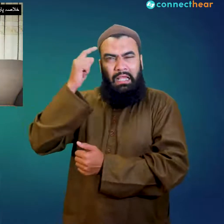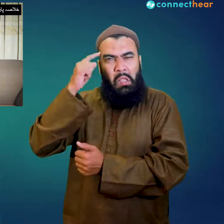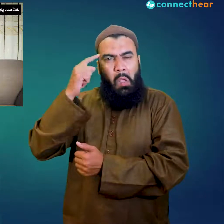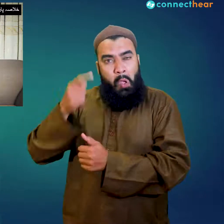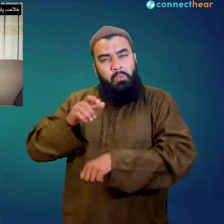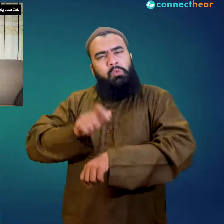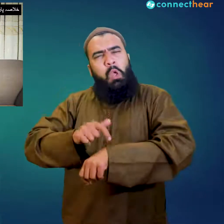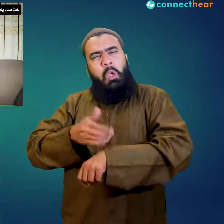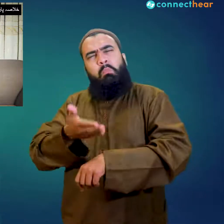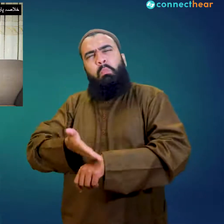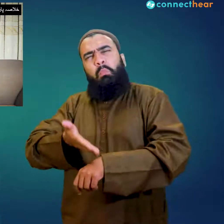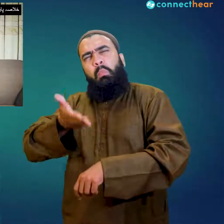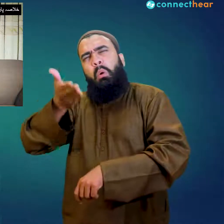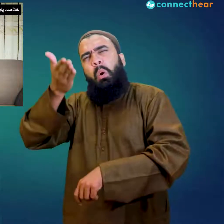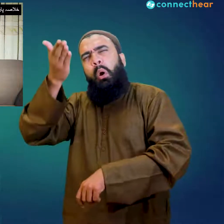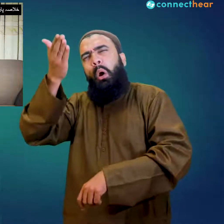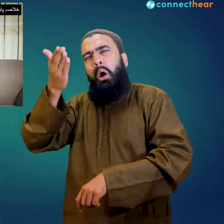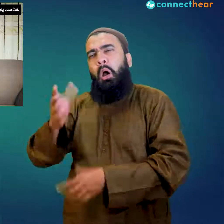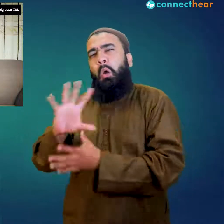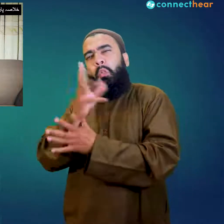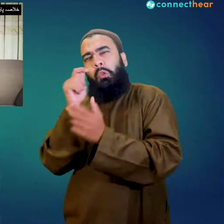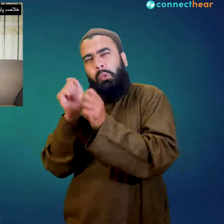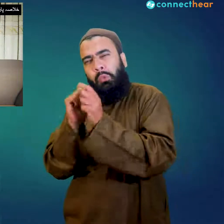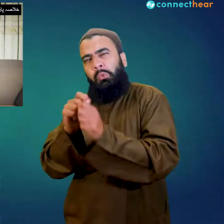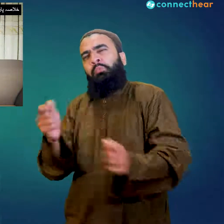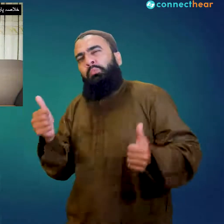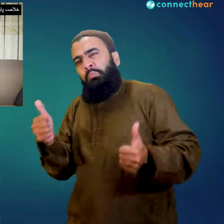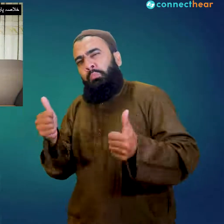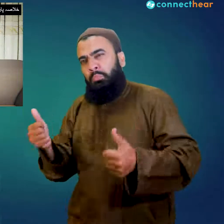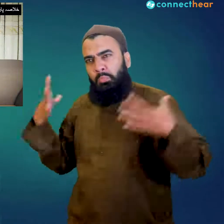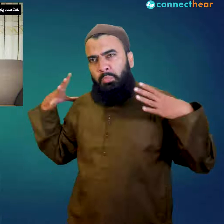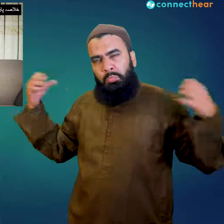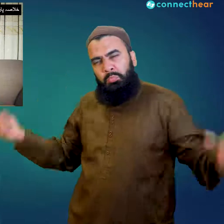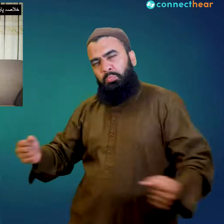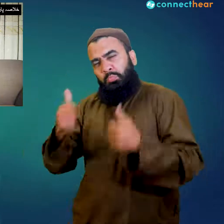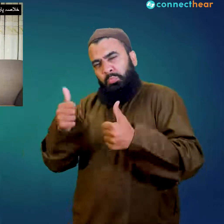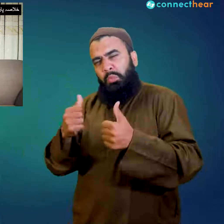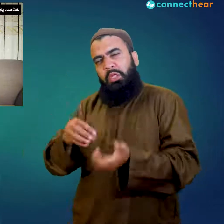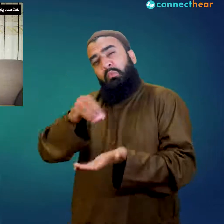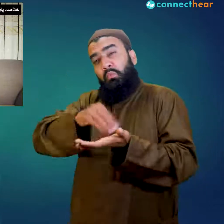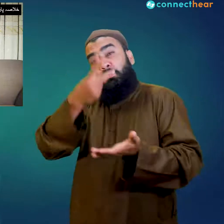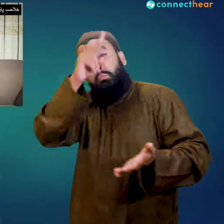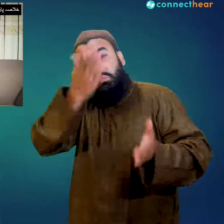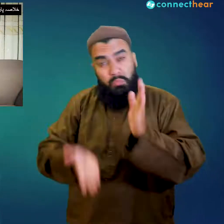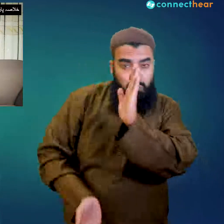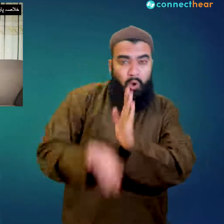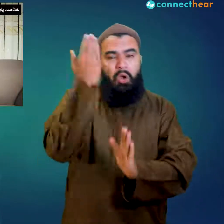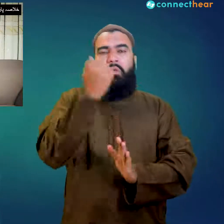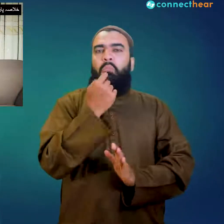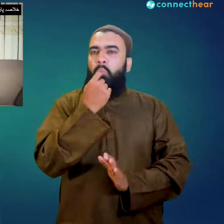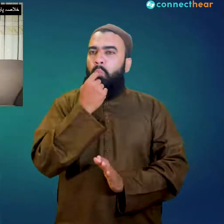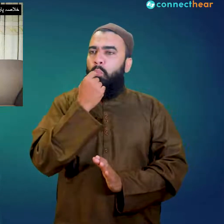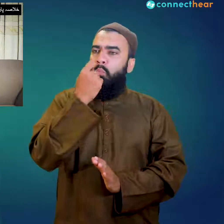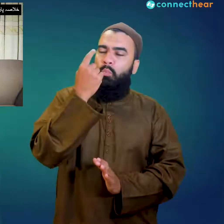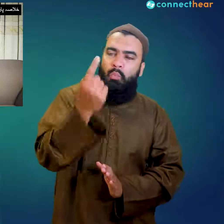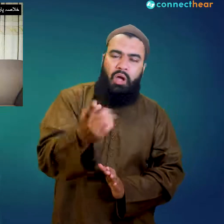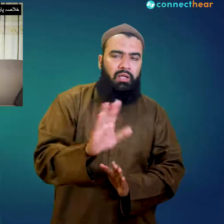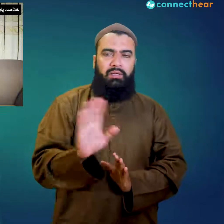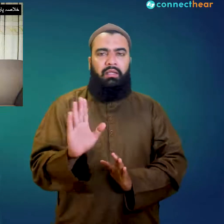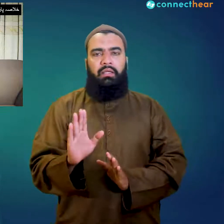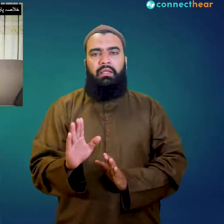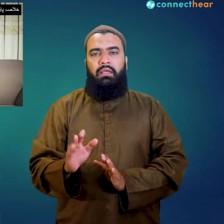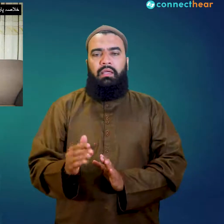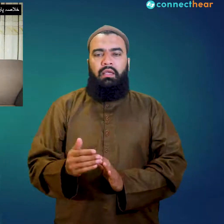ہوئی ہے وہ مہلت ان کے لیے کوئی فائدہ مند ہے، بہتر ہے، بلکہ یہ مہلت ان کے گناہوں